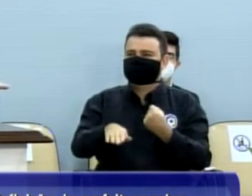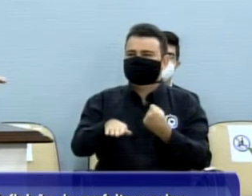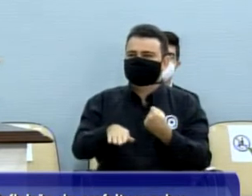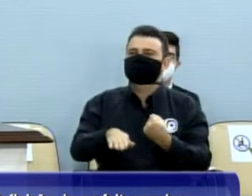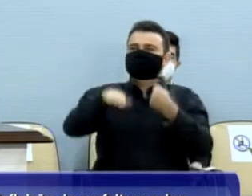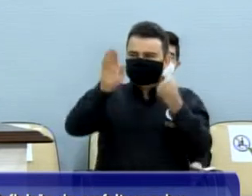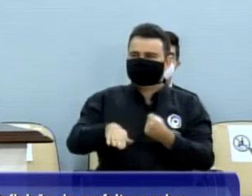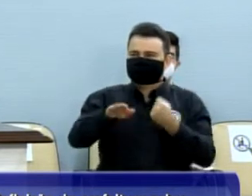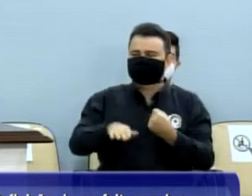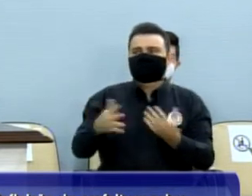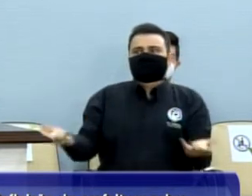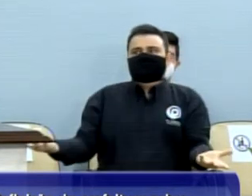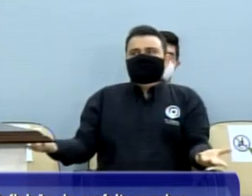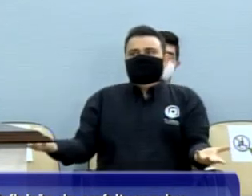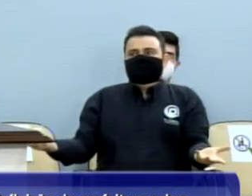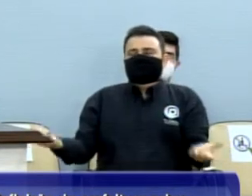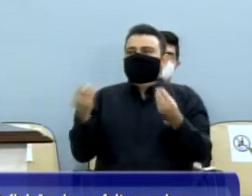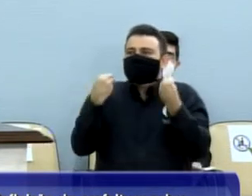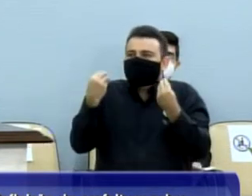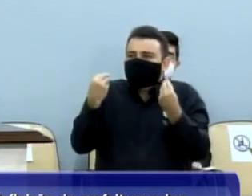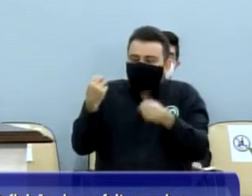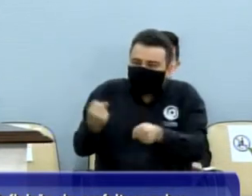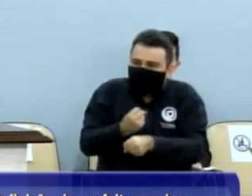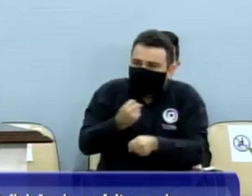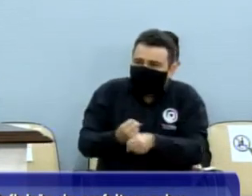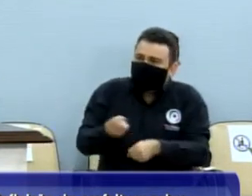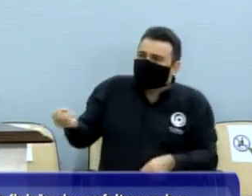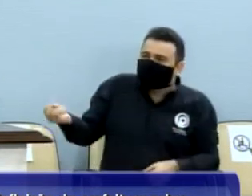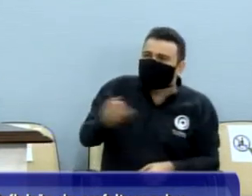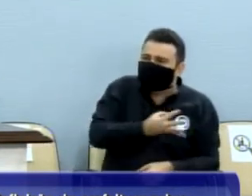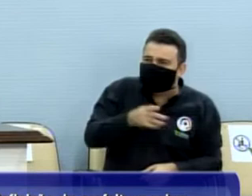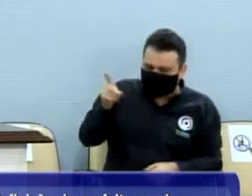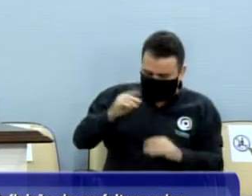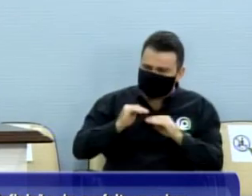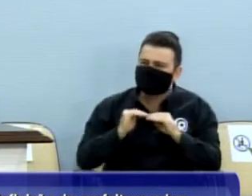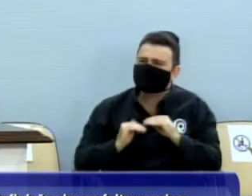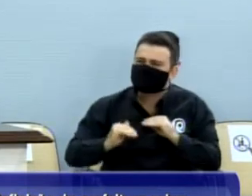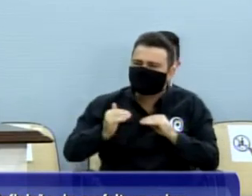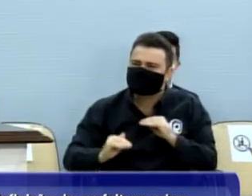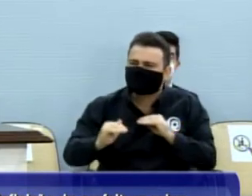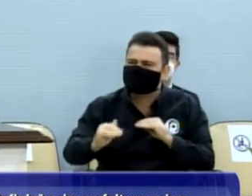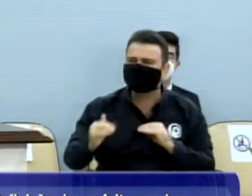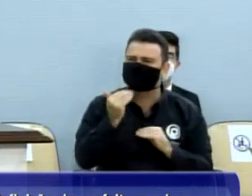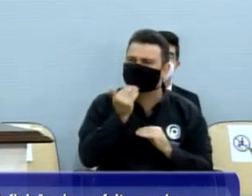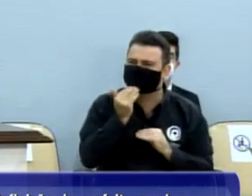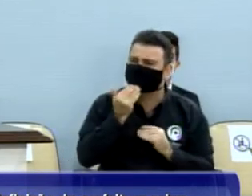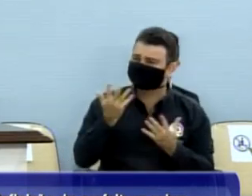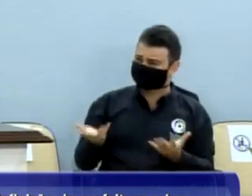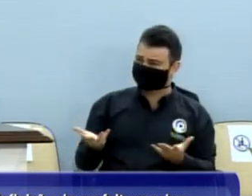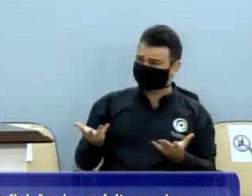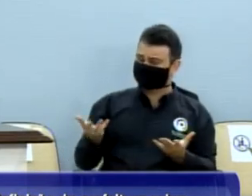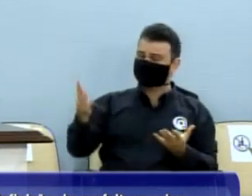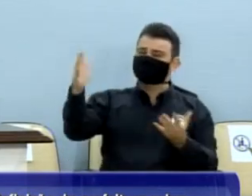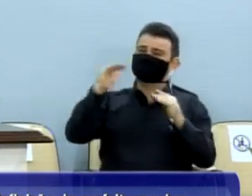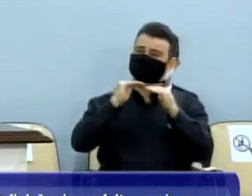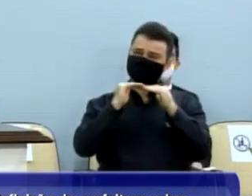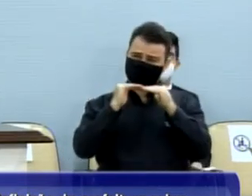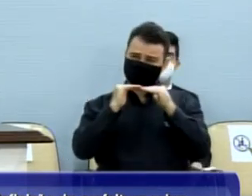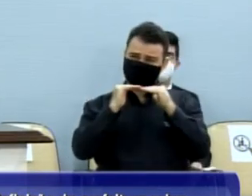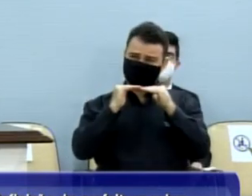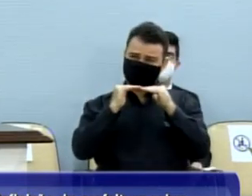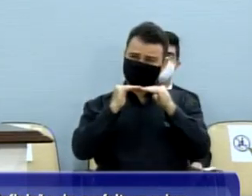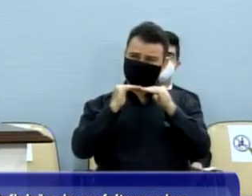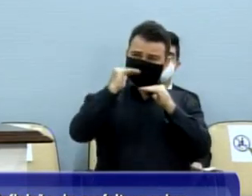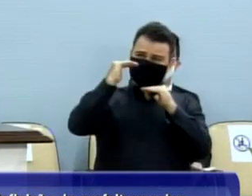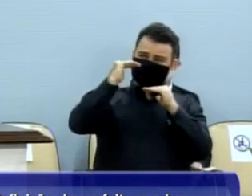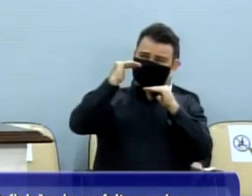Você faz assim. Gente, entregar uma obra com aquele asfalto, porque o asfalto, Pedro, numa parte eles fizeram, ficou